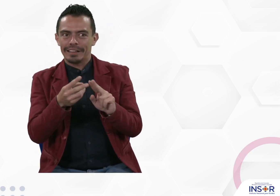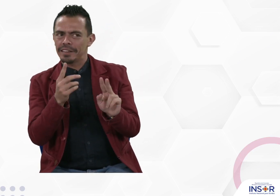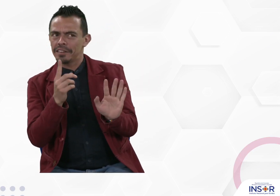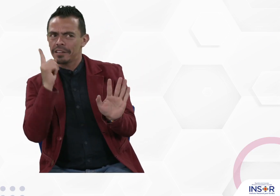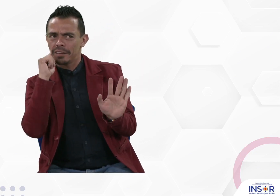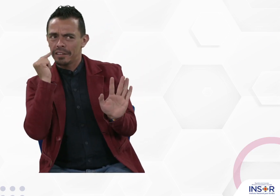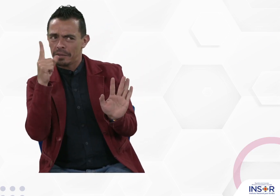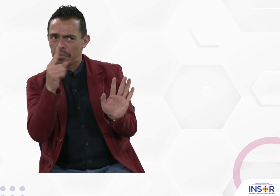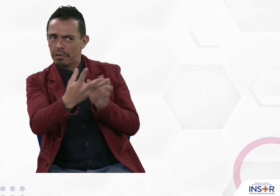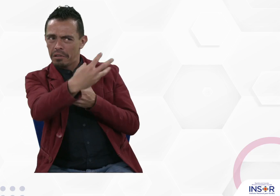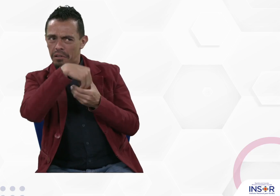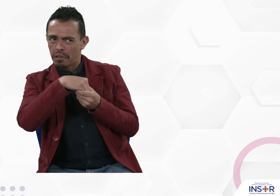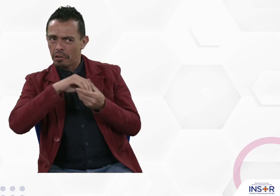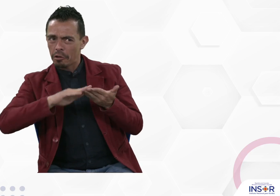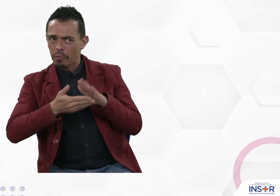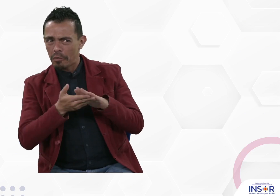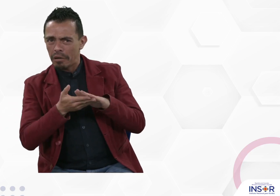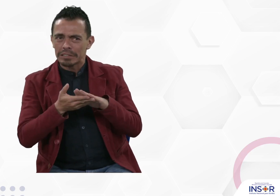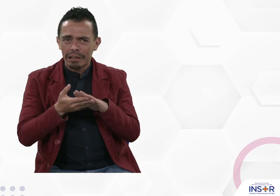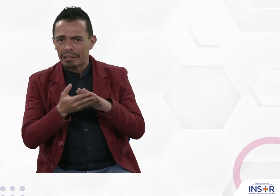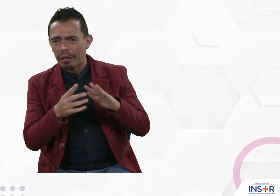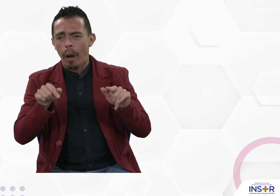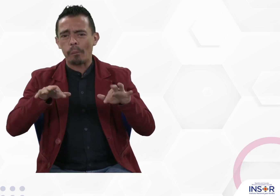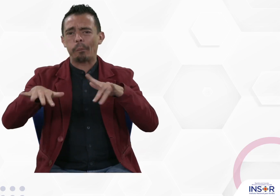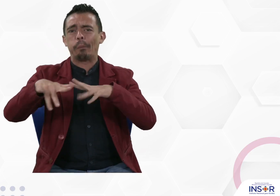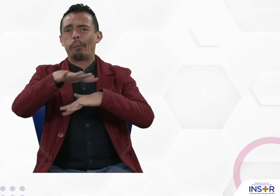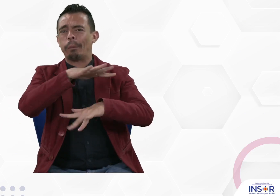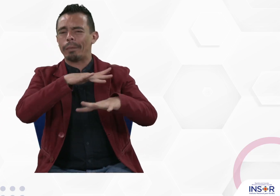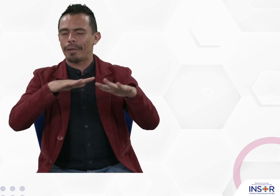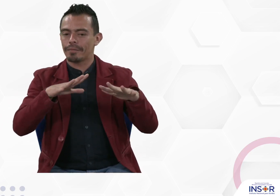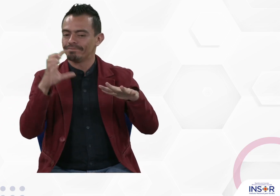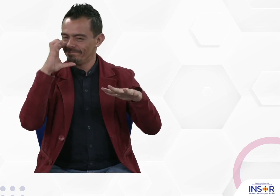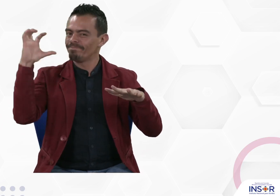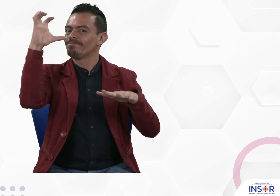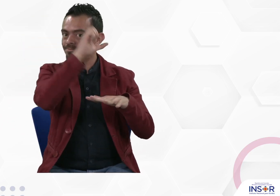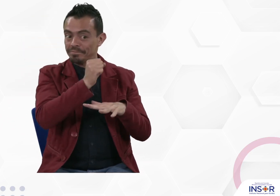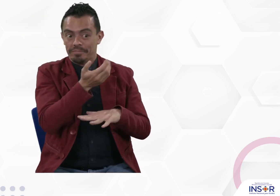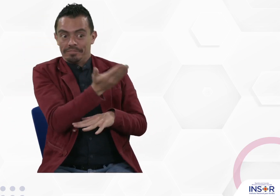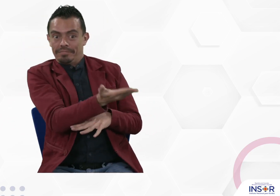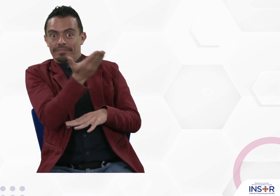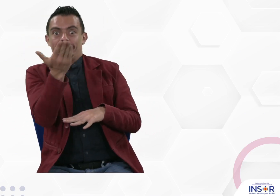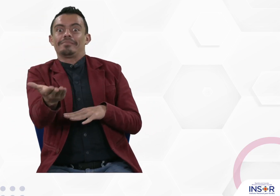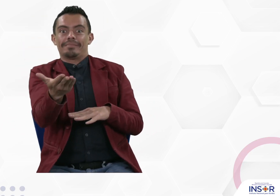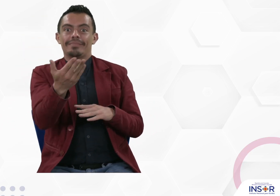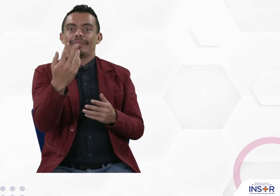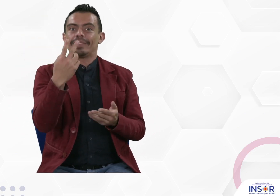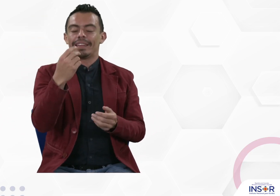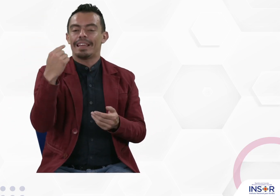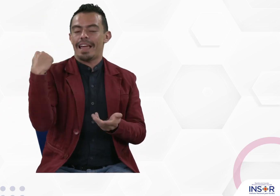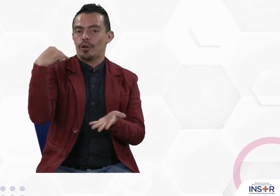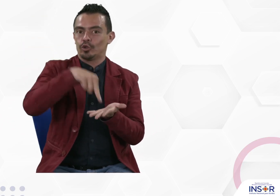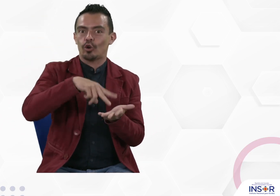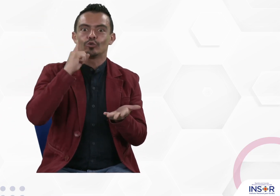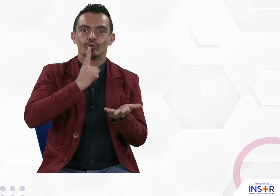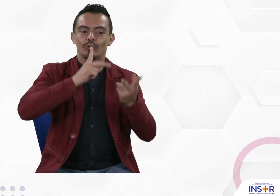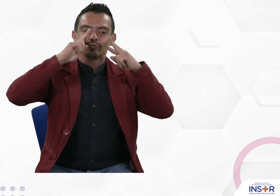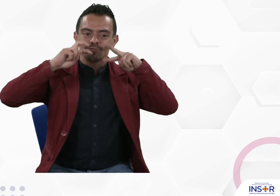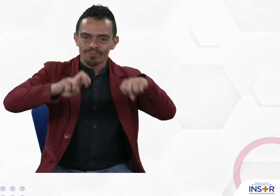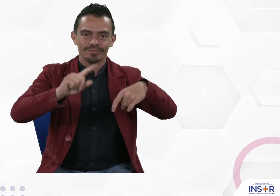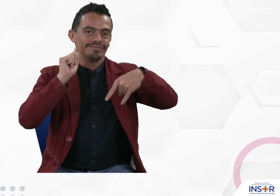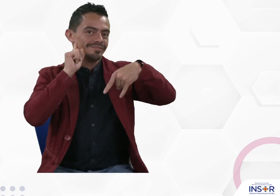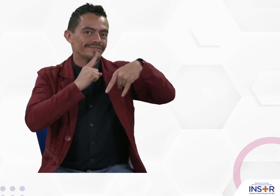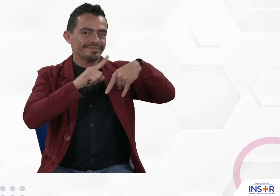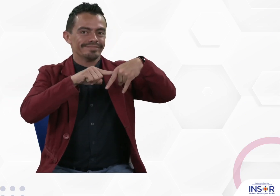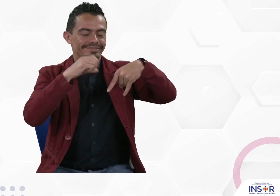se relaciona con lo que estamos viendo ahorita, ¿no? ¿Será que las personas sordas con hipoacusia pertenecen a la comunidad o no? Y se abre aquí el debate.